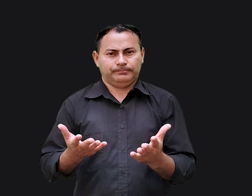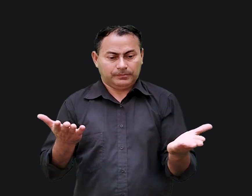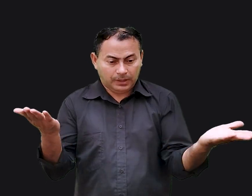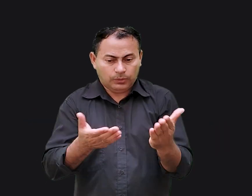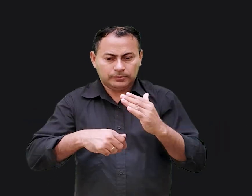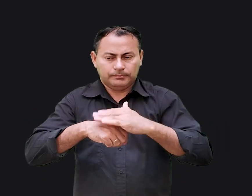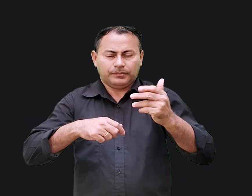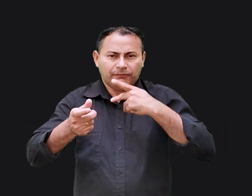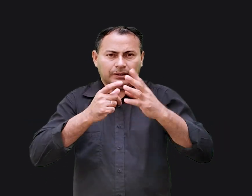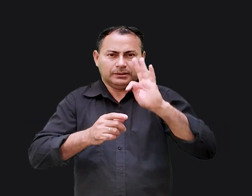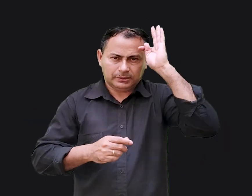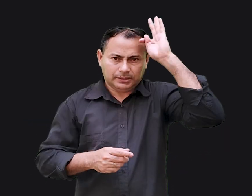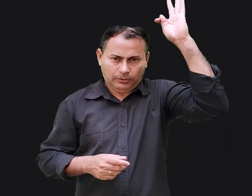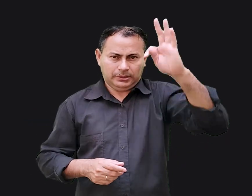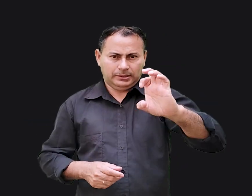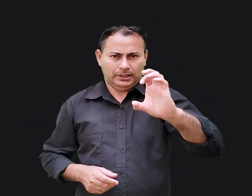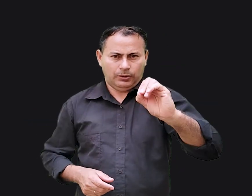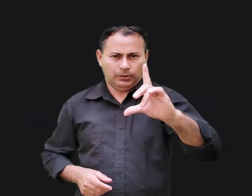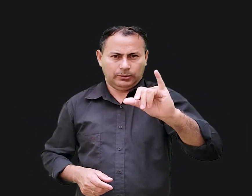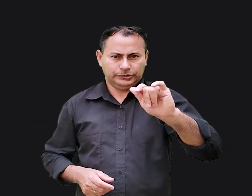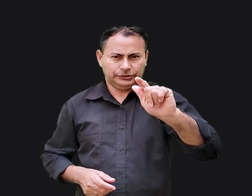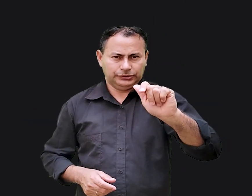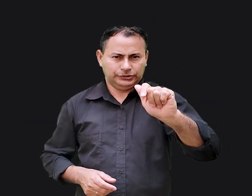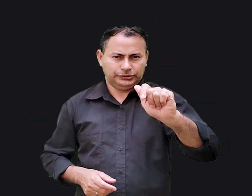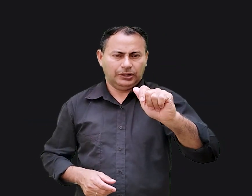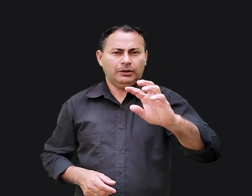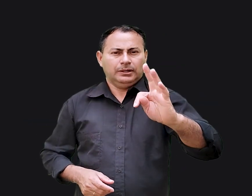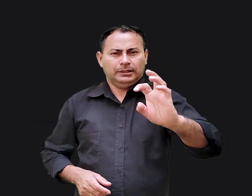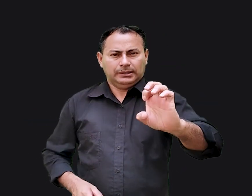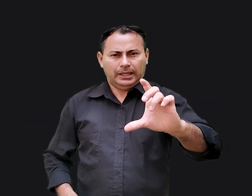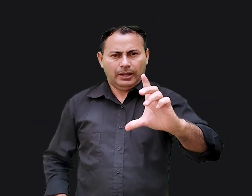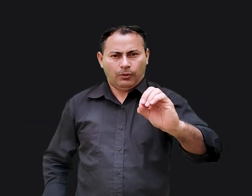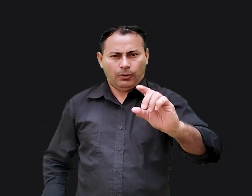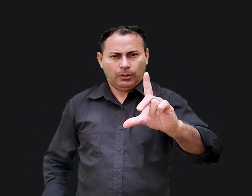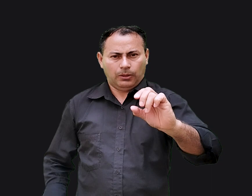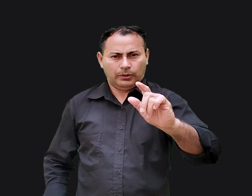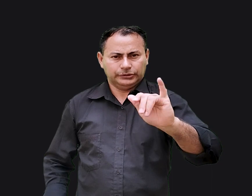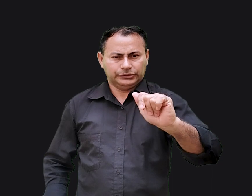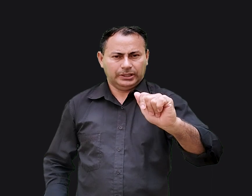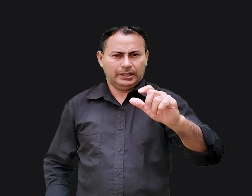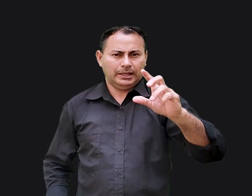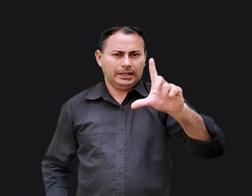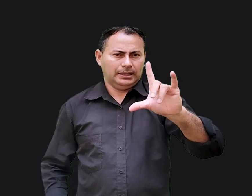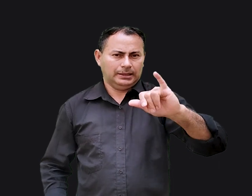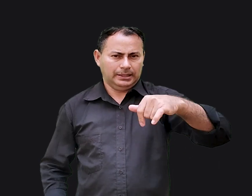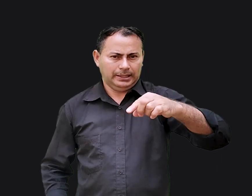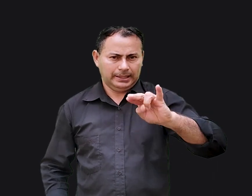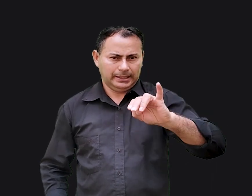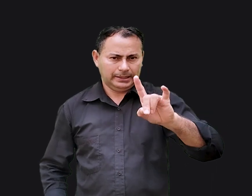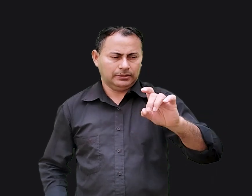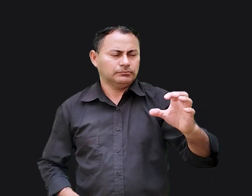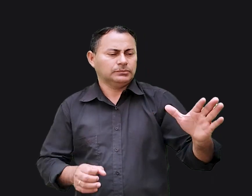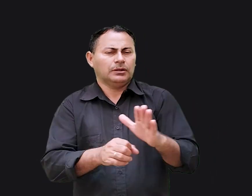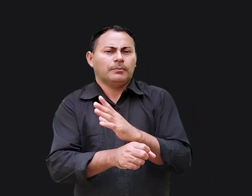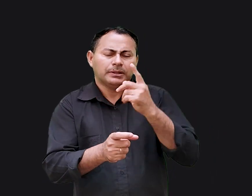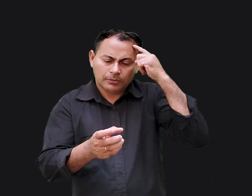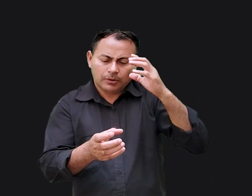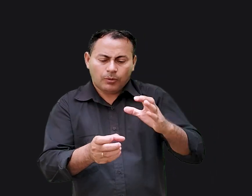temos a chamada teologia líquida, né? Quando falamos sobre ser cheio do Espírito, pensamos logo em um copo. Este